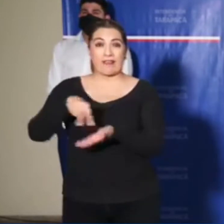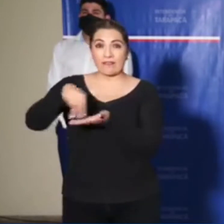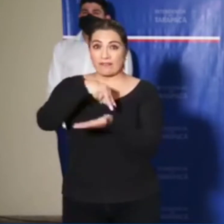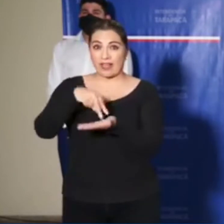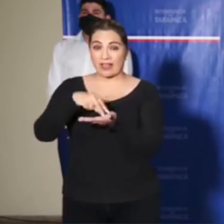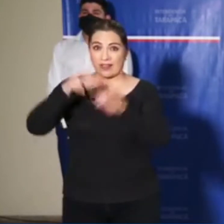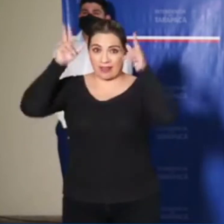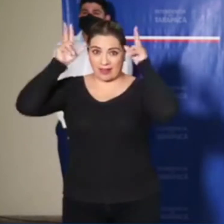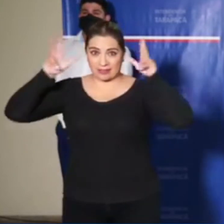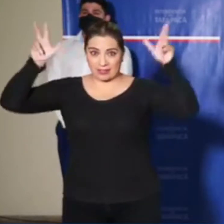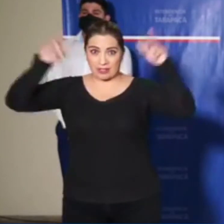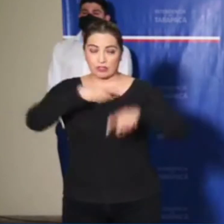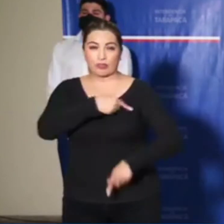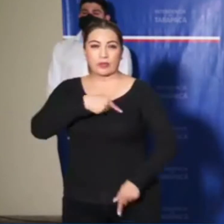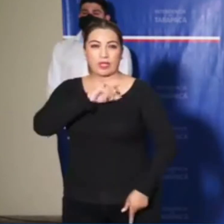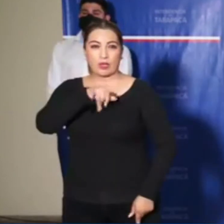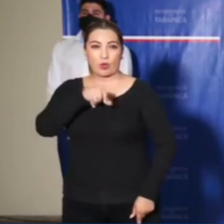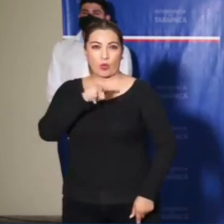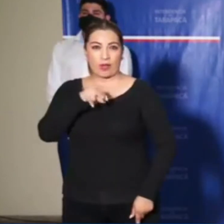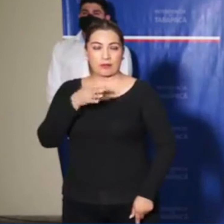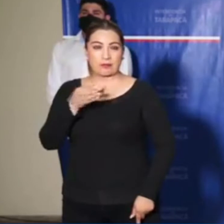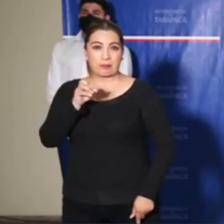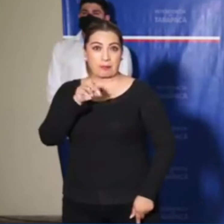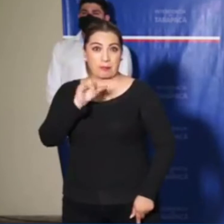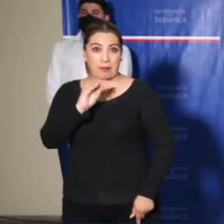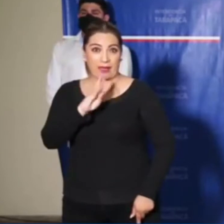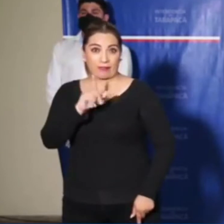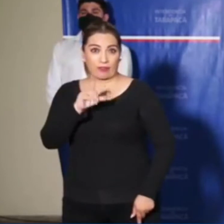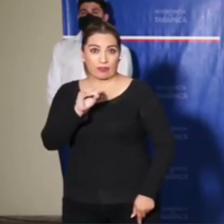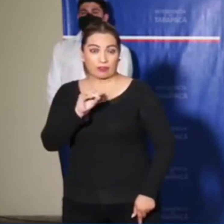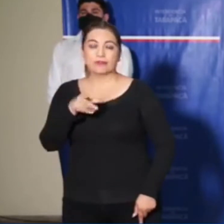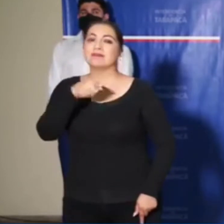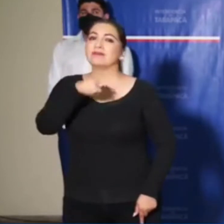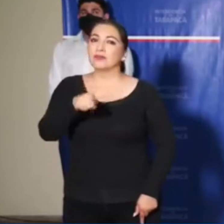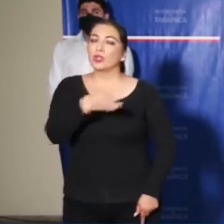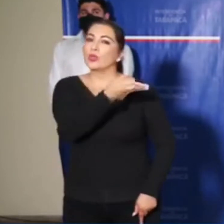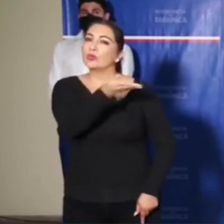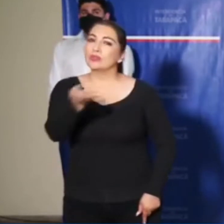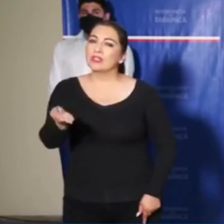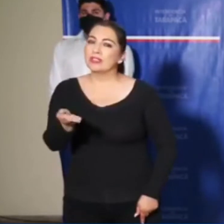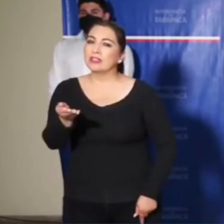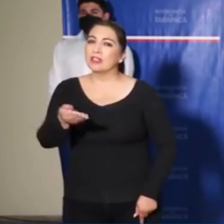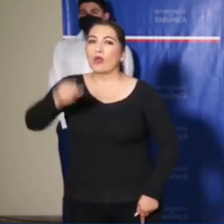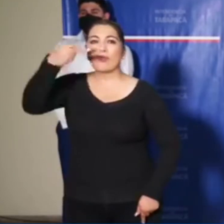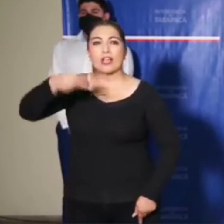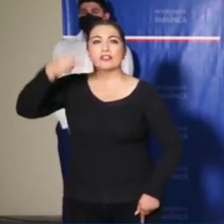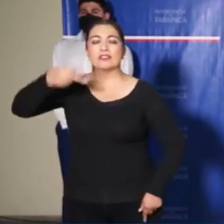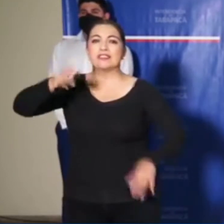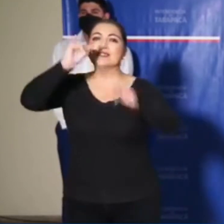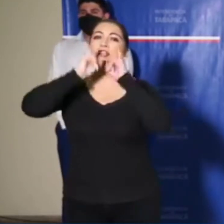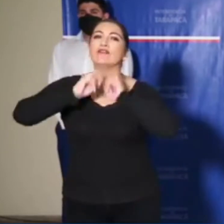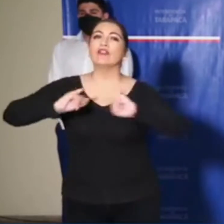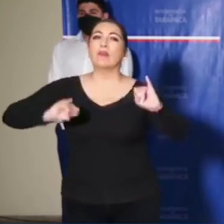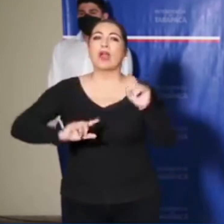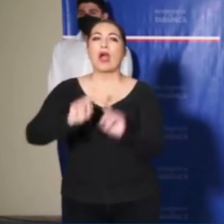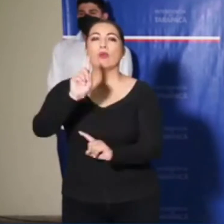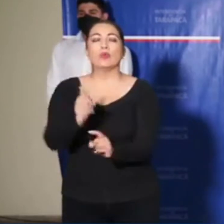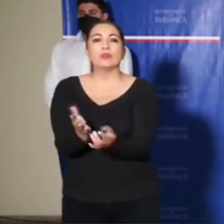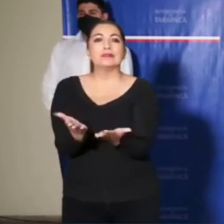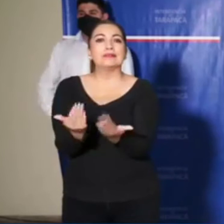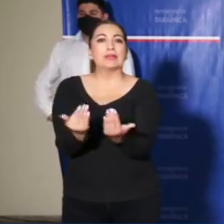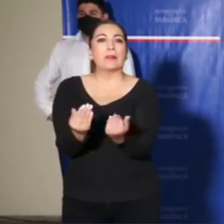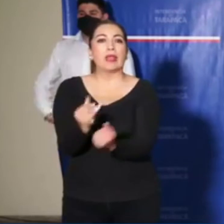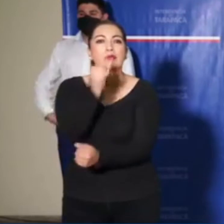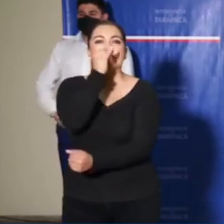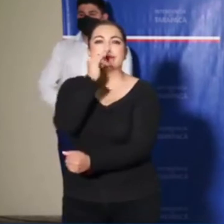Tirana, Juan Pablo Maturana Duarte, y que hemos querido compartir con ustedes una noticia que han estado esperando